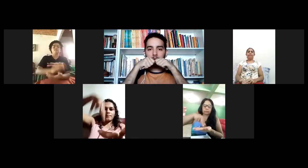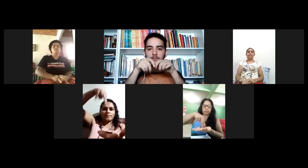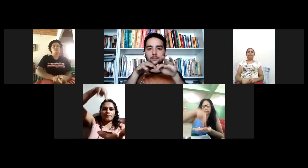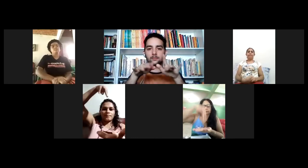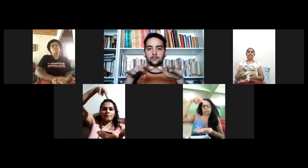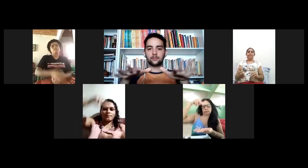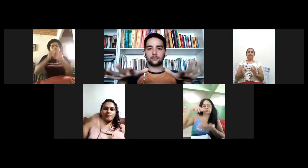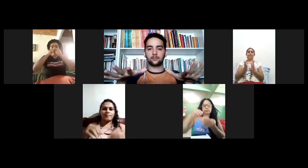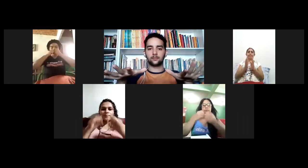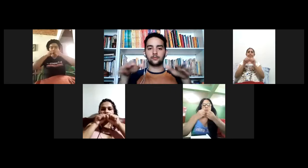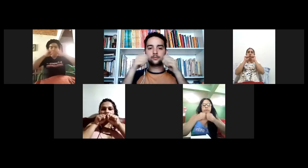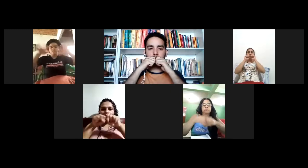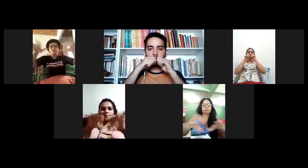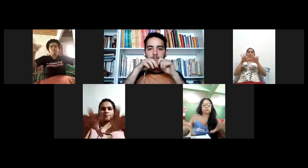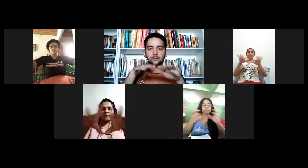abençoar